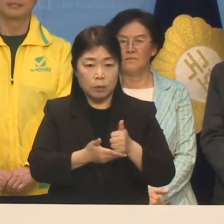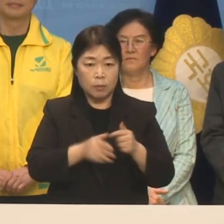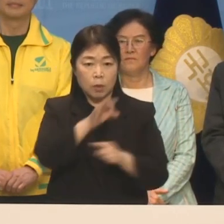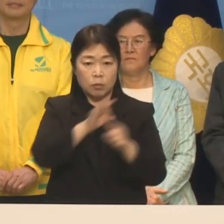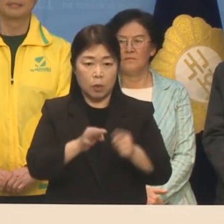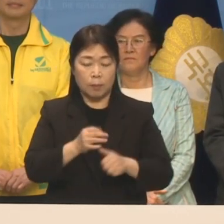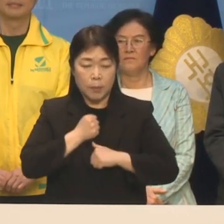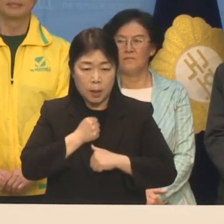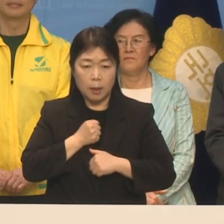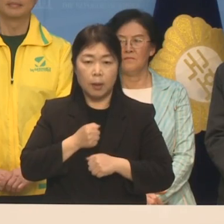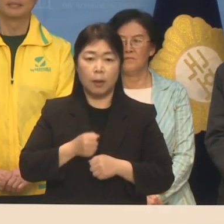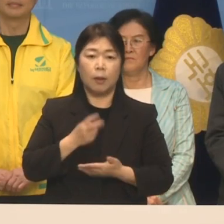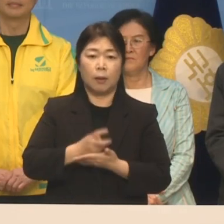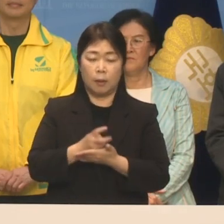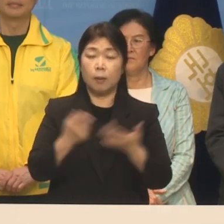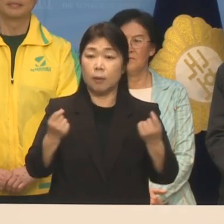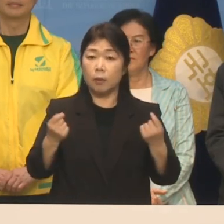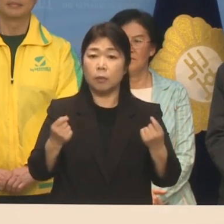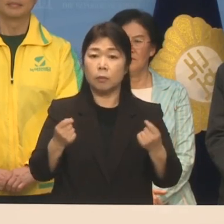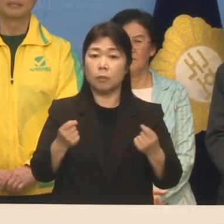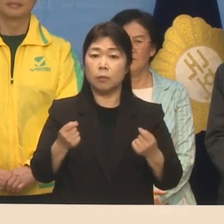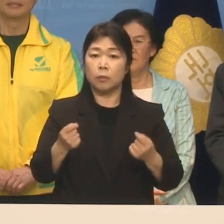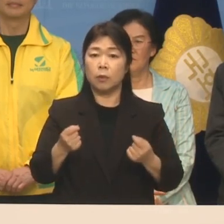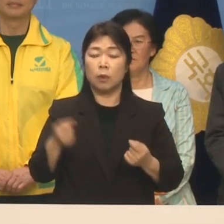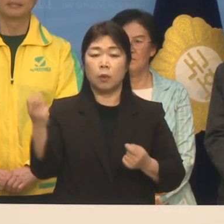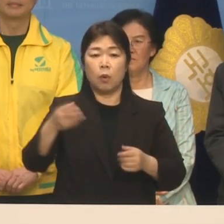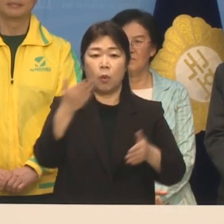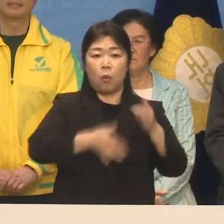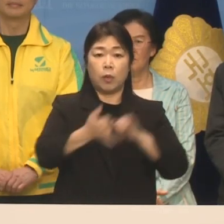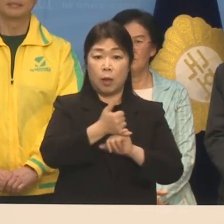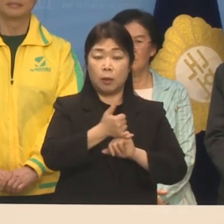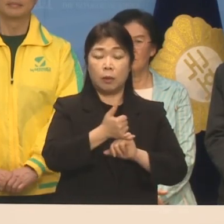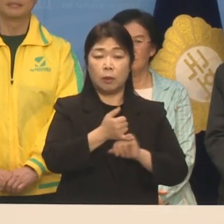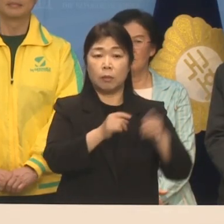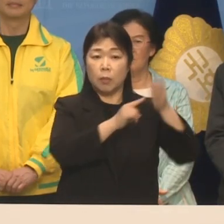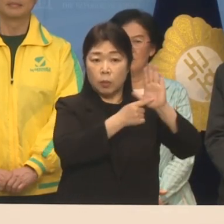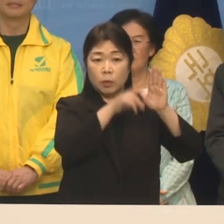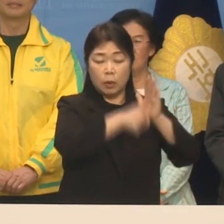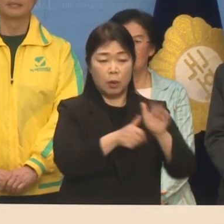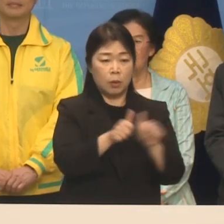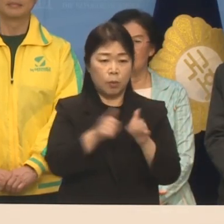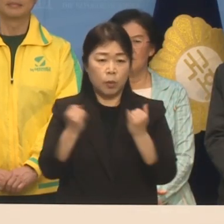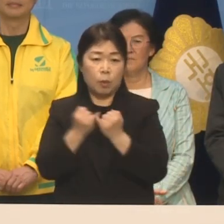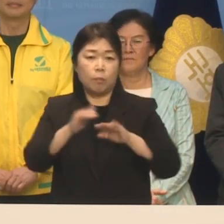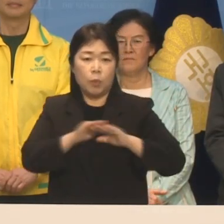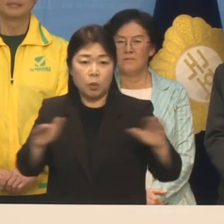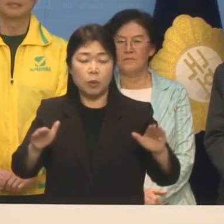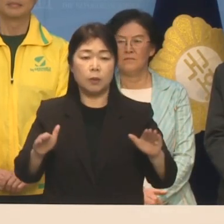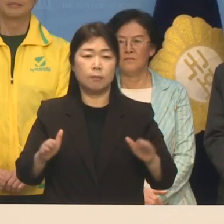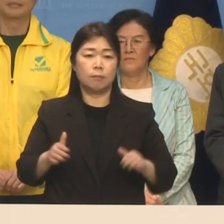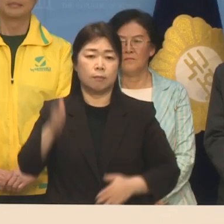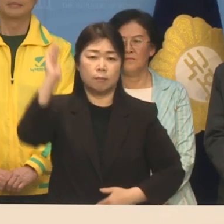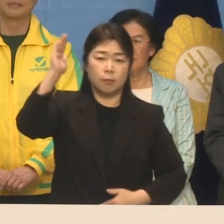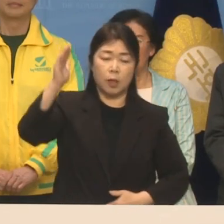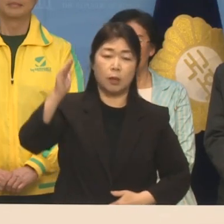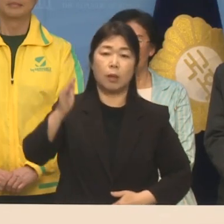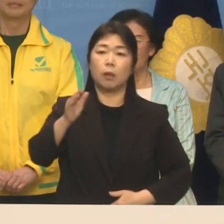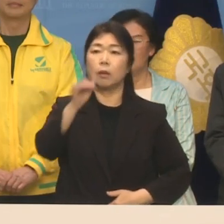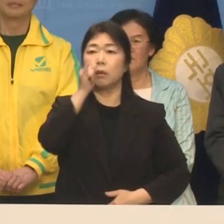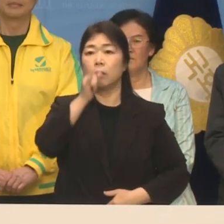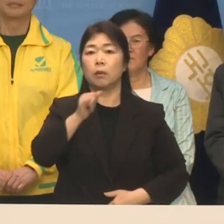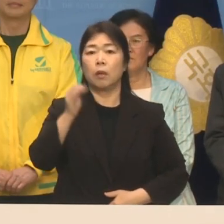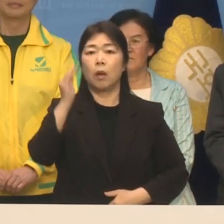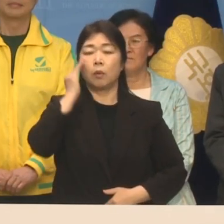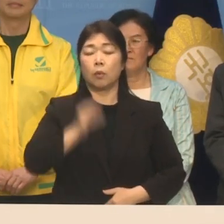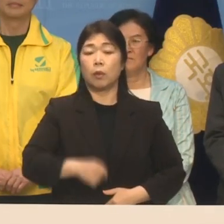그리고 공약에서 성평등 정책을 굉장히 중요하게 발표하고 있는 녹색정의당의